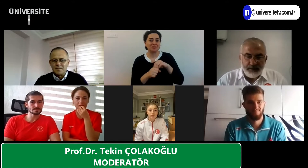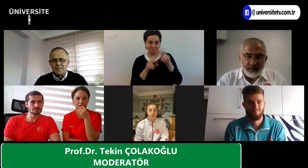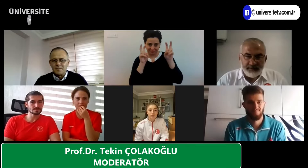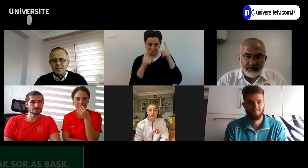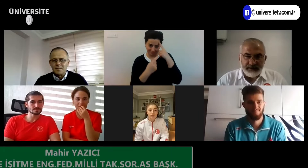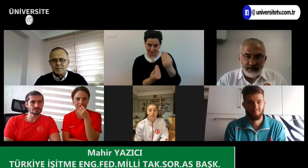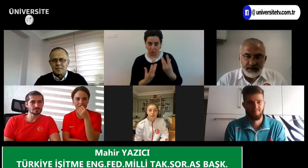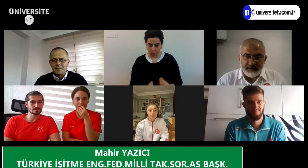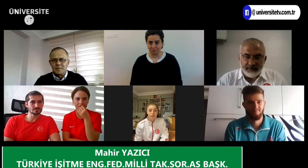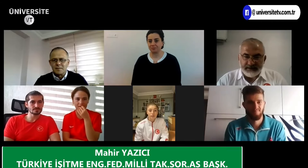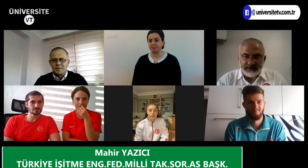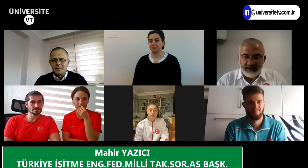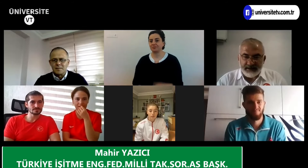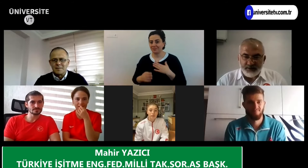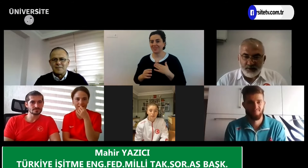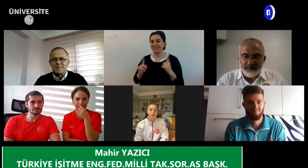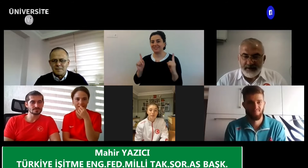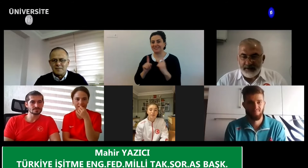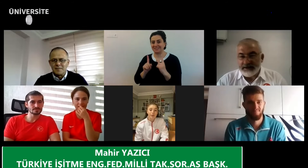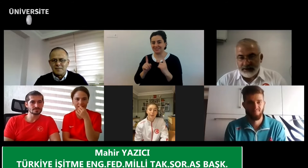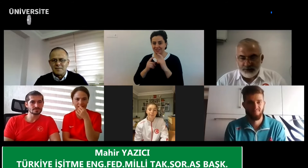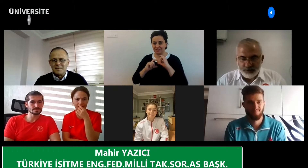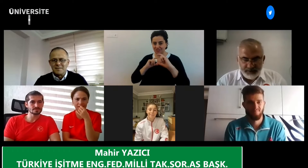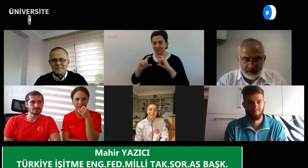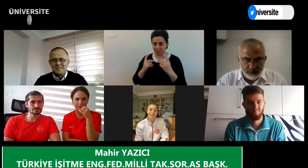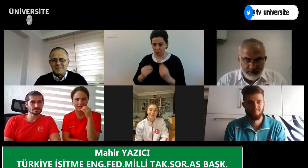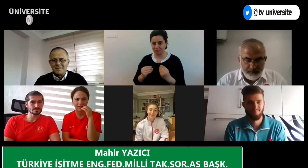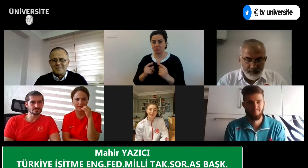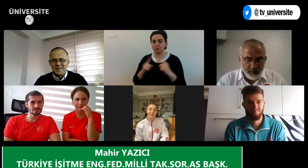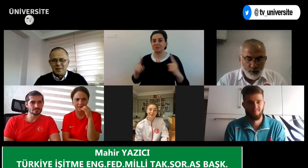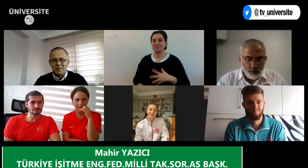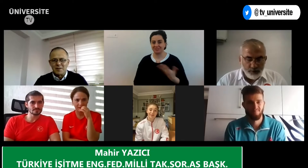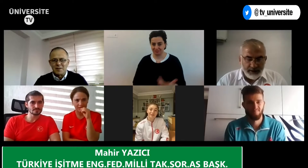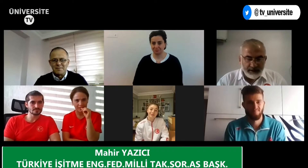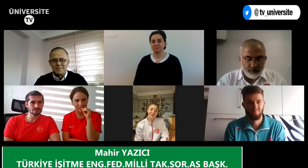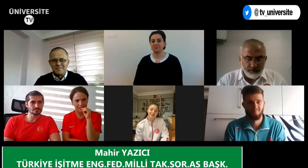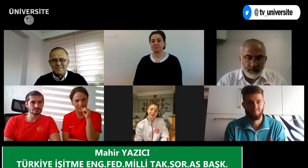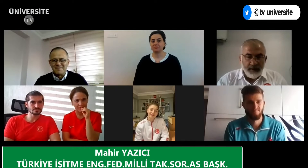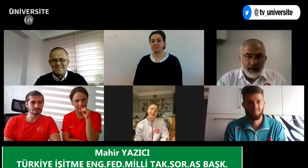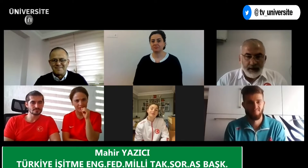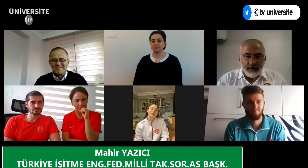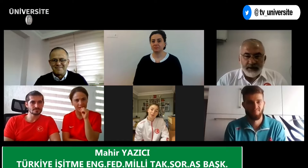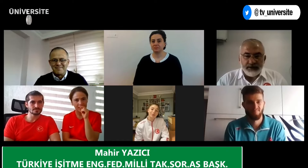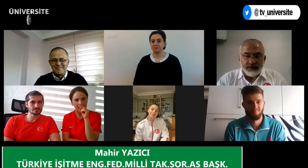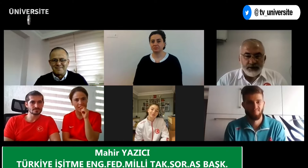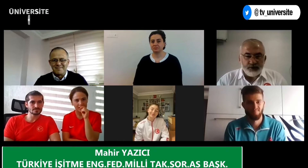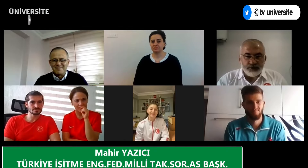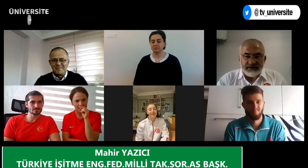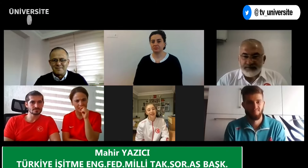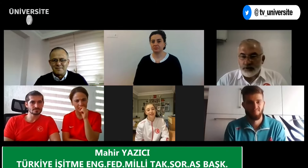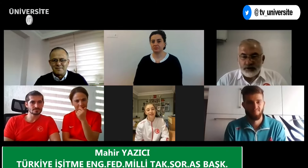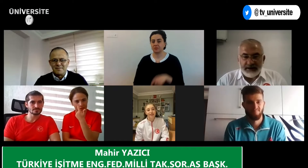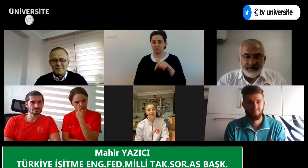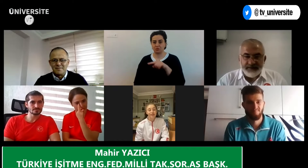sahte cevaplarımı en kısa yönden vermeye çalışıyorum Tekin Hocam. Evet. Ama